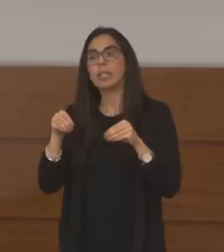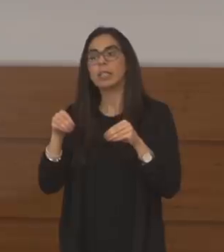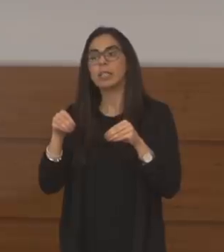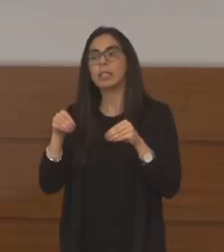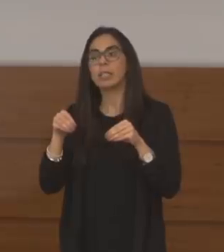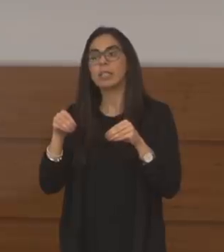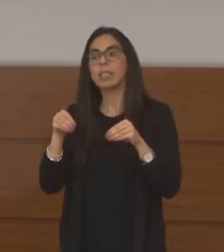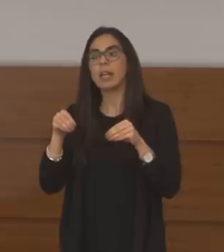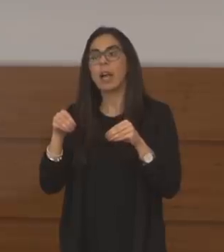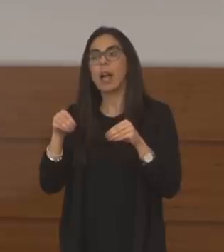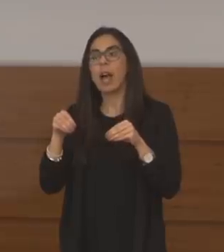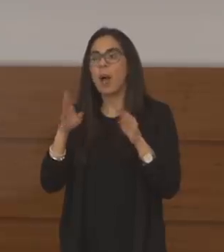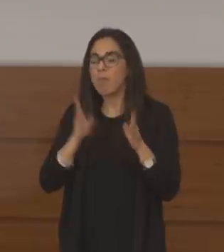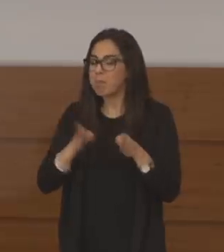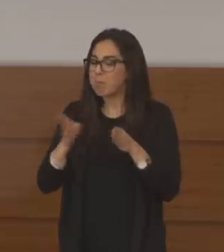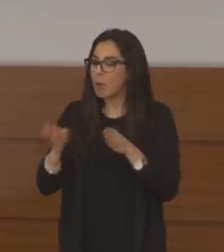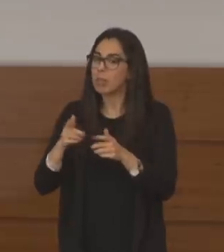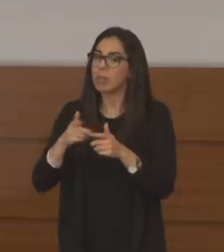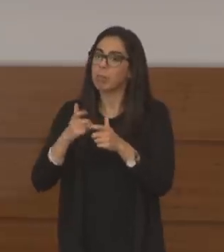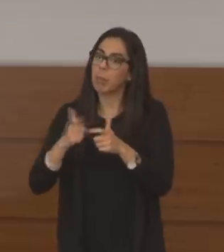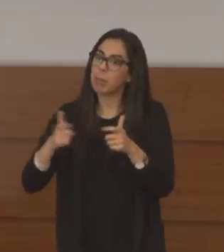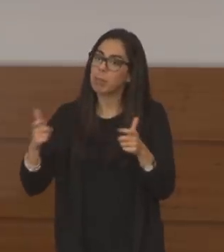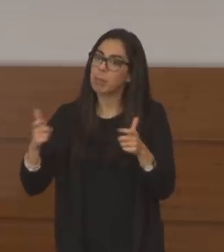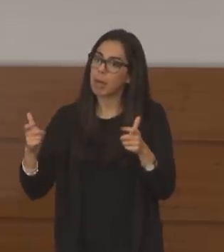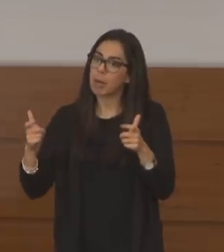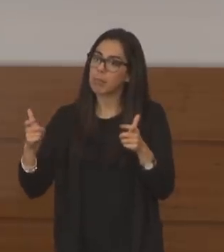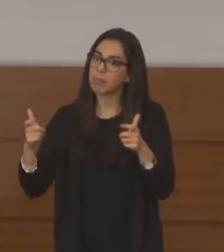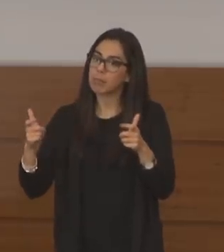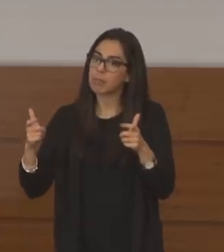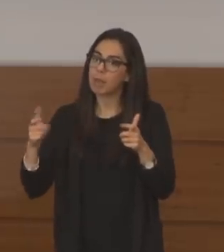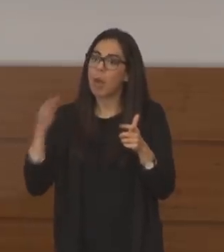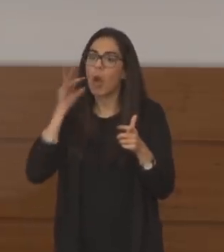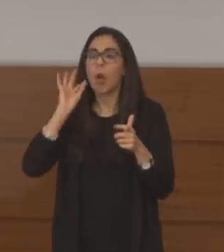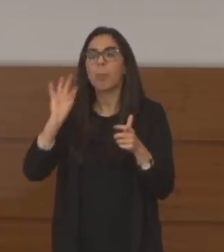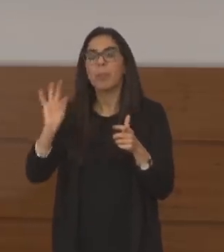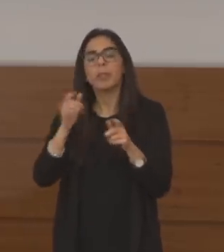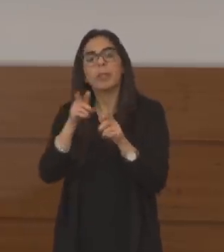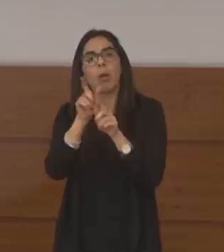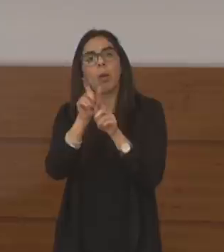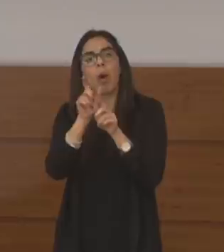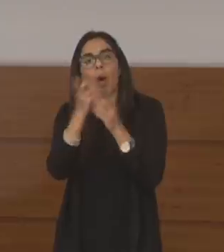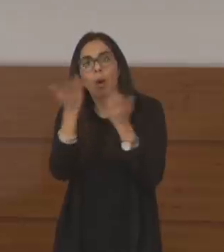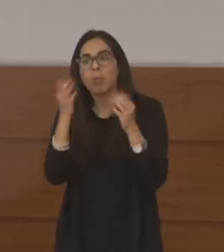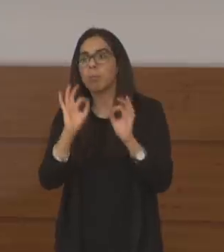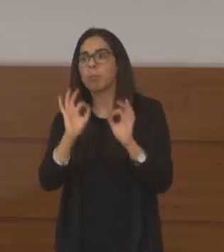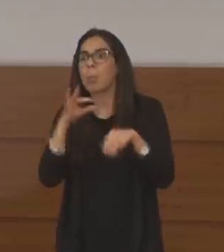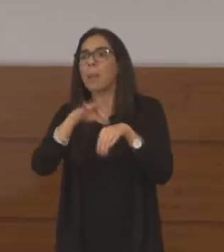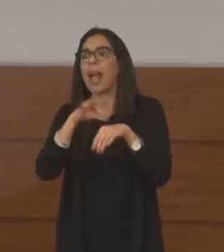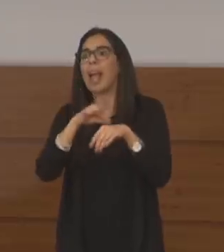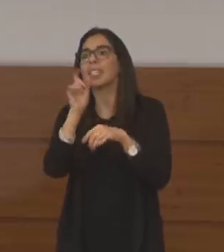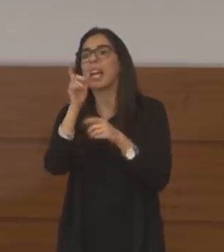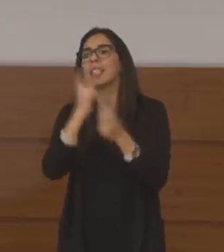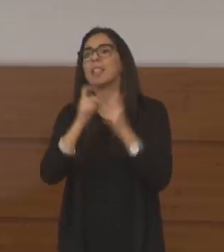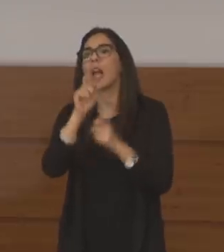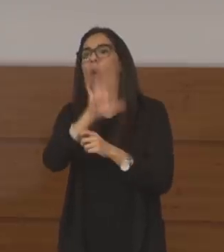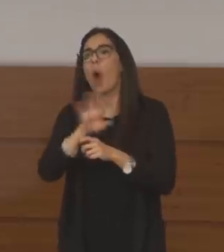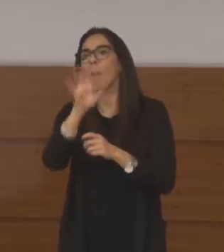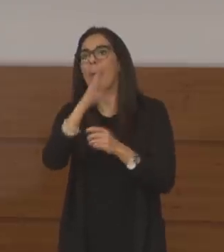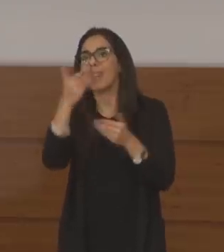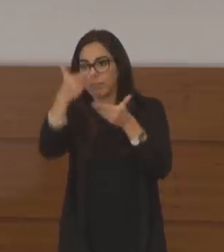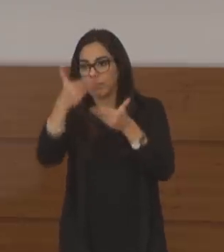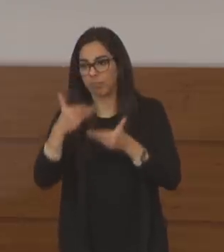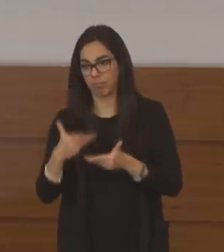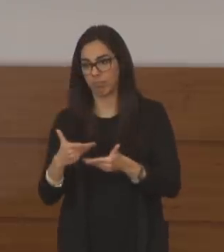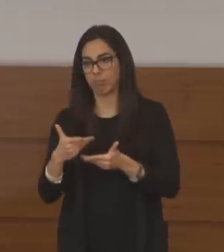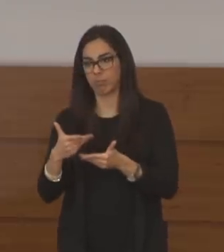posti e stanno dando posti per ospitare pazienti della lombardia c'è in atto un programma